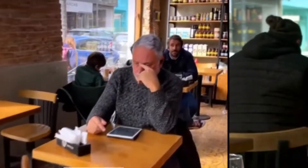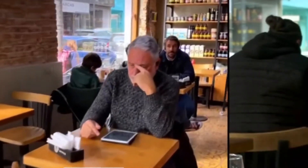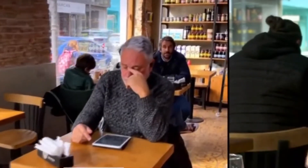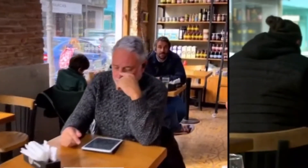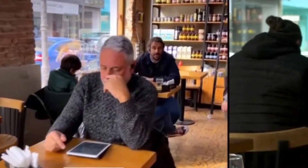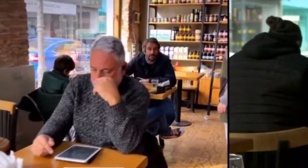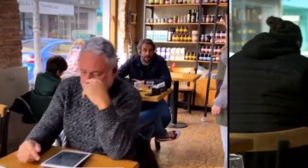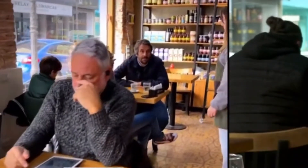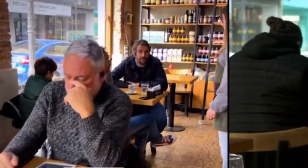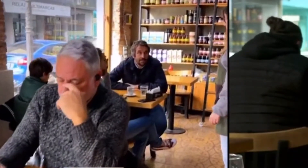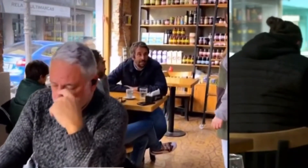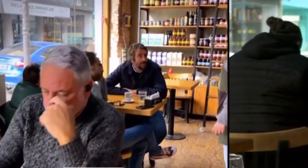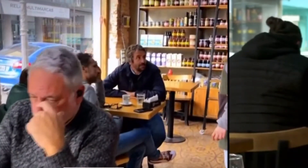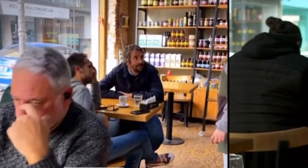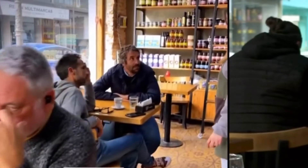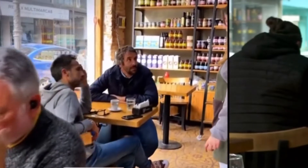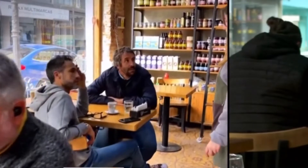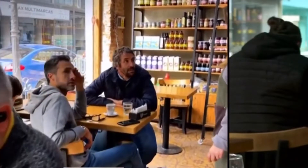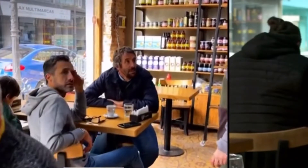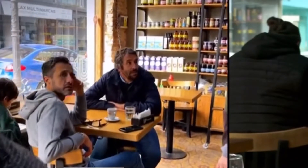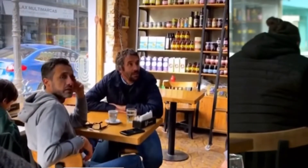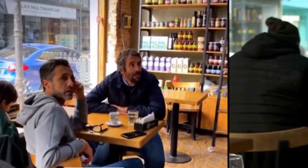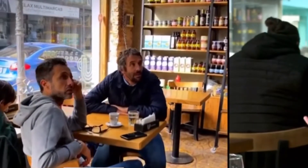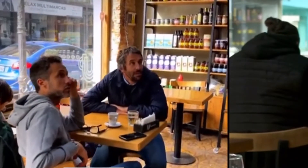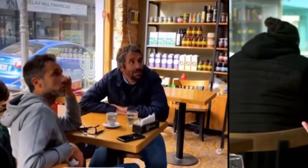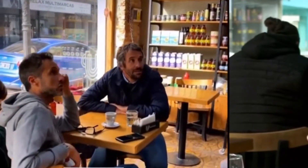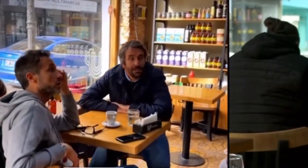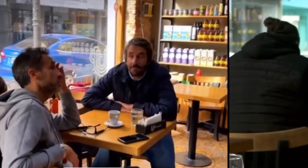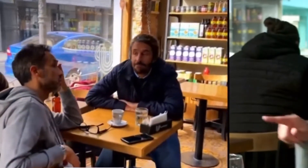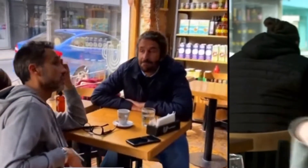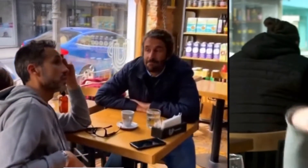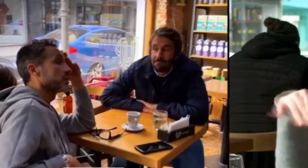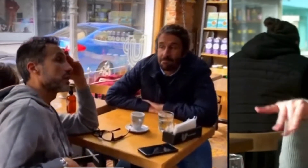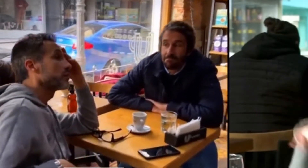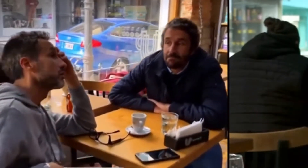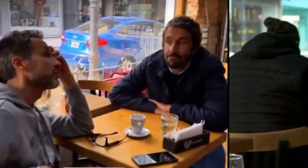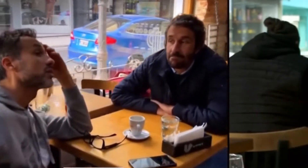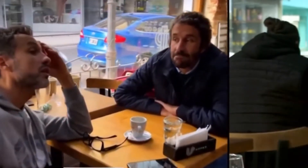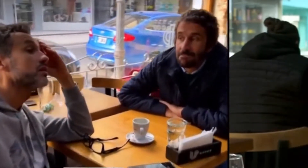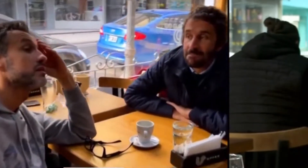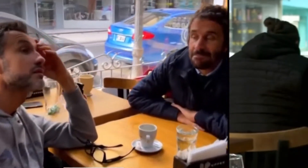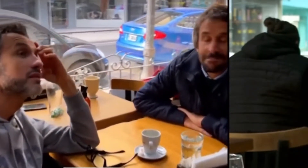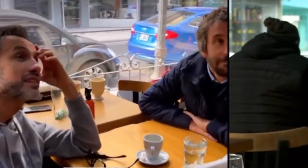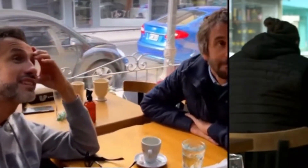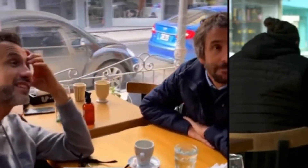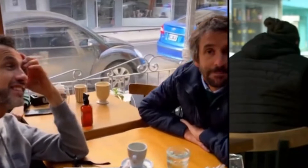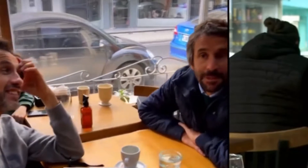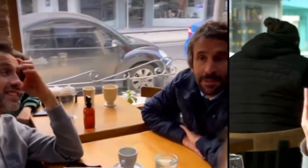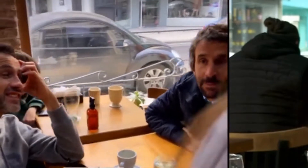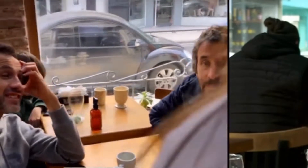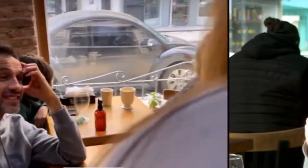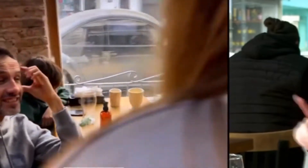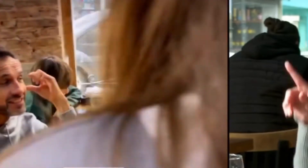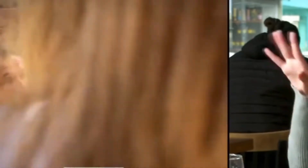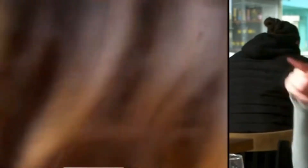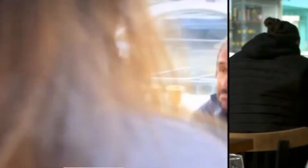iniciativa que después siguió en otros ámbitos del municipio. Pero ya les vamos a contar de qué se trata. Ahora nos